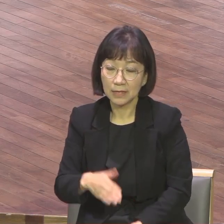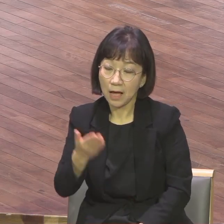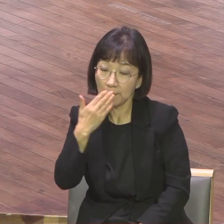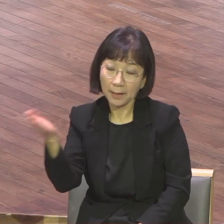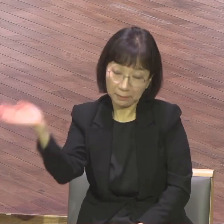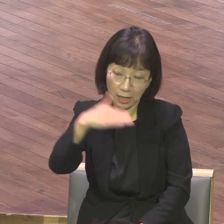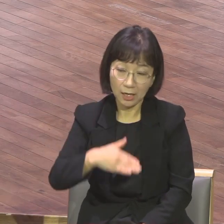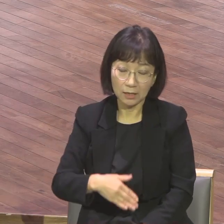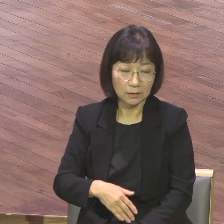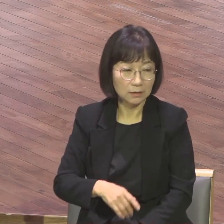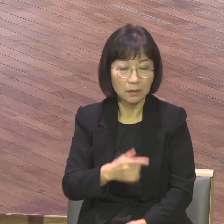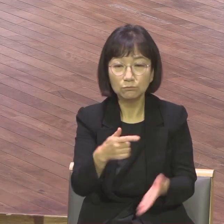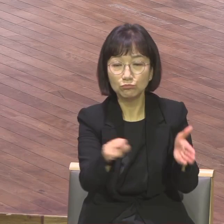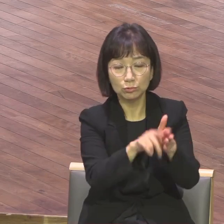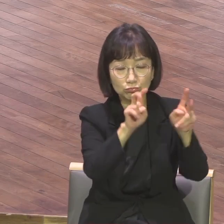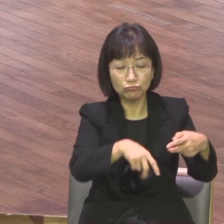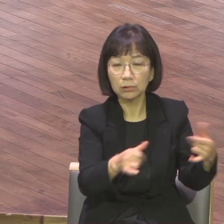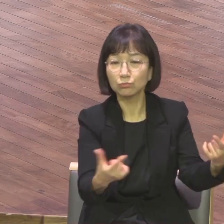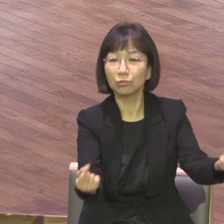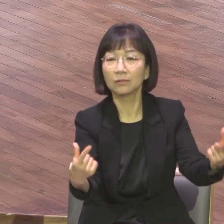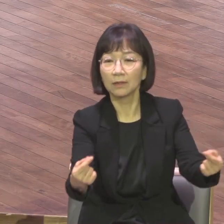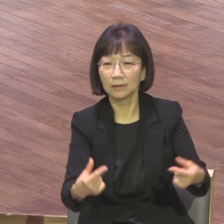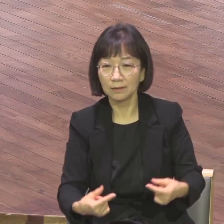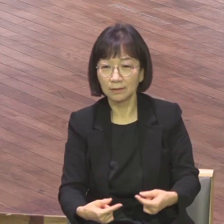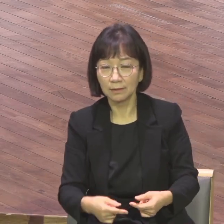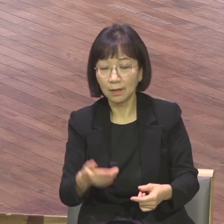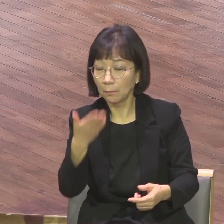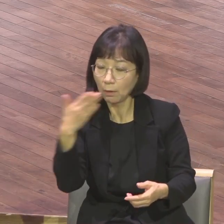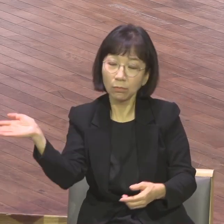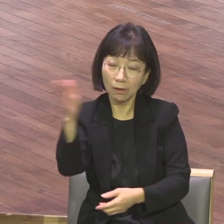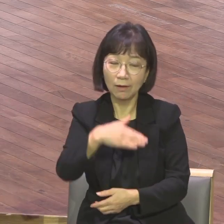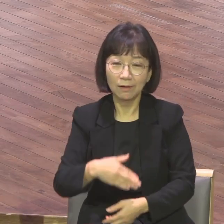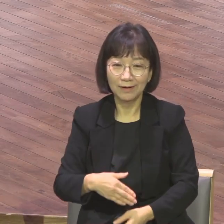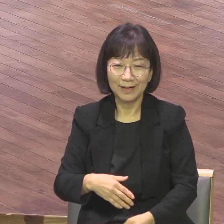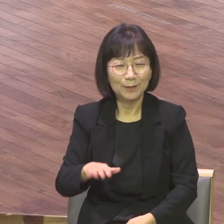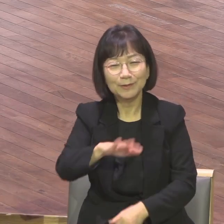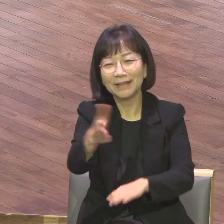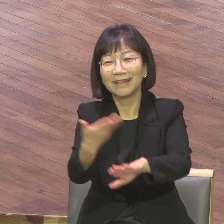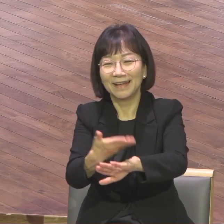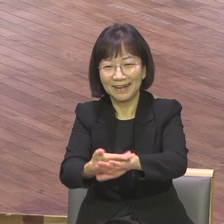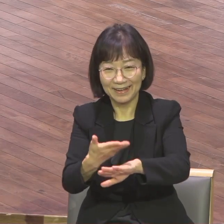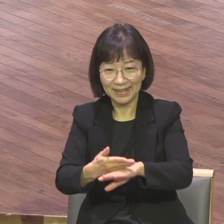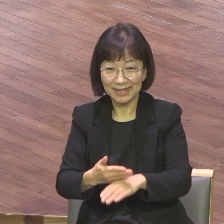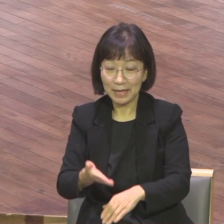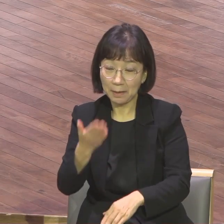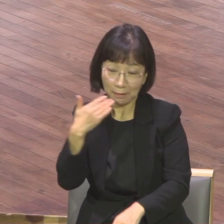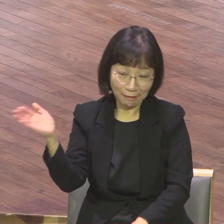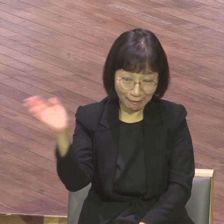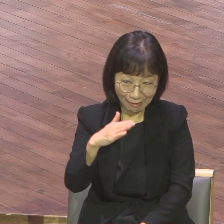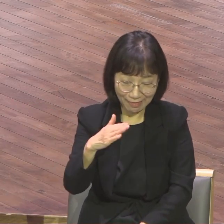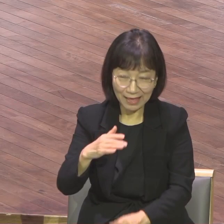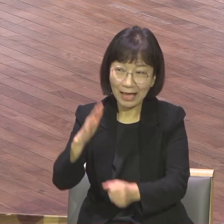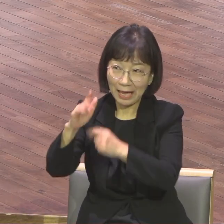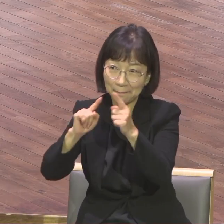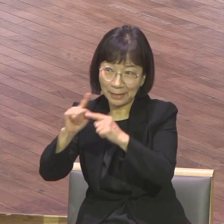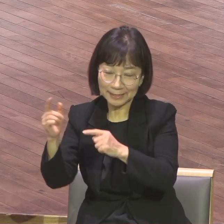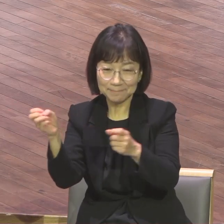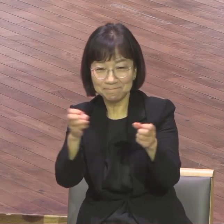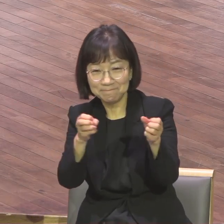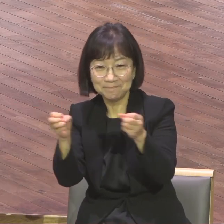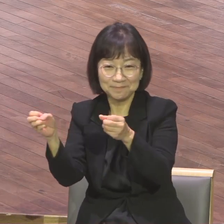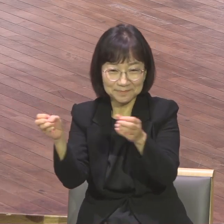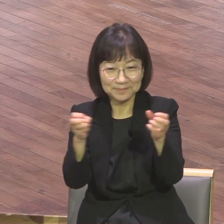뭐, 불신자도 하는 거예요. 그런 교제가 아니에요, 우리는. 서로 간에 하나님이 사용하시는, 하나님이